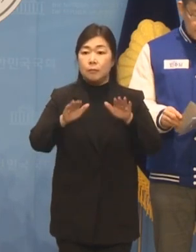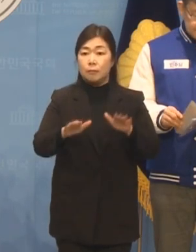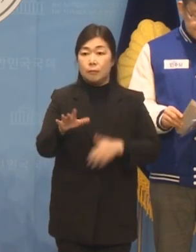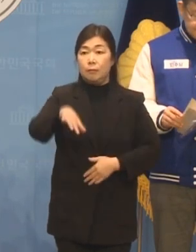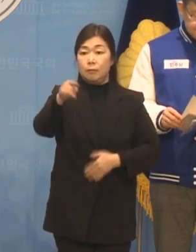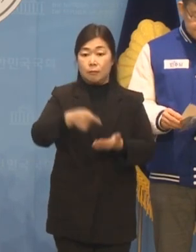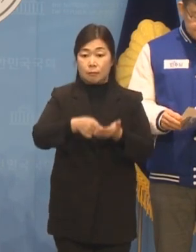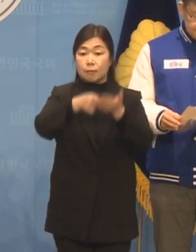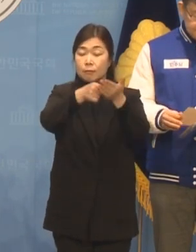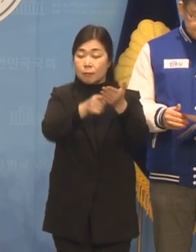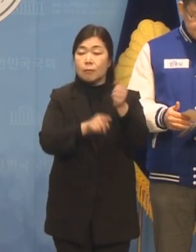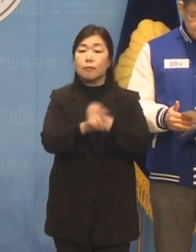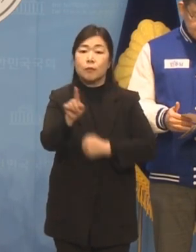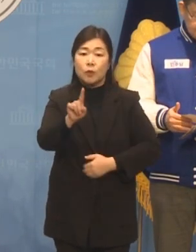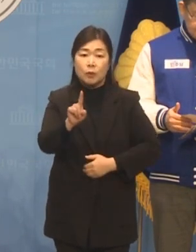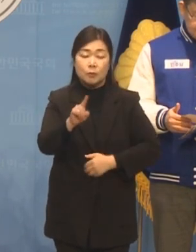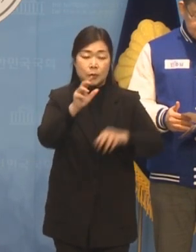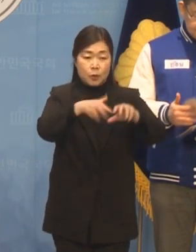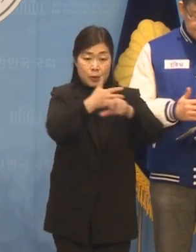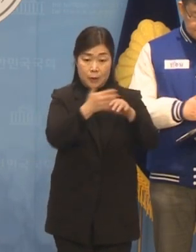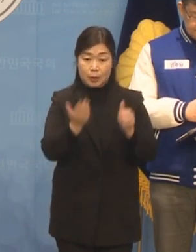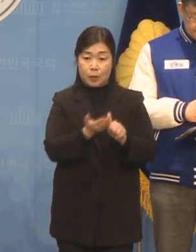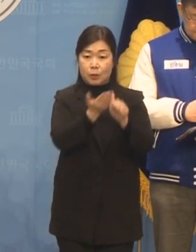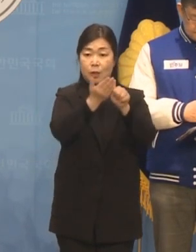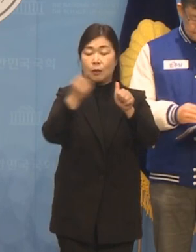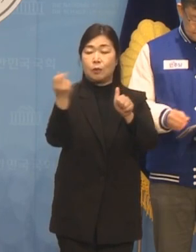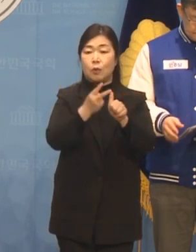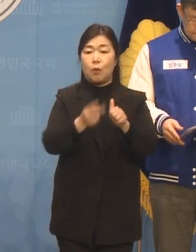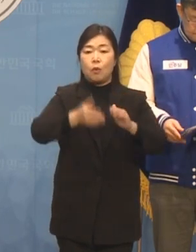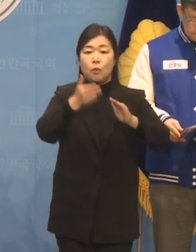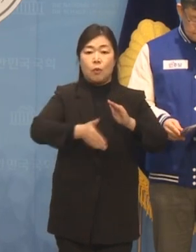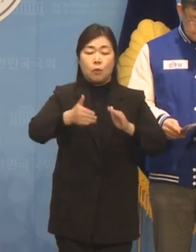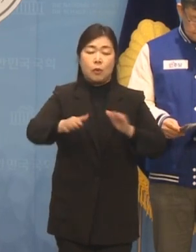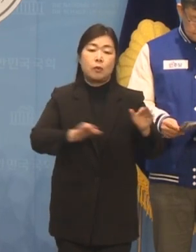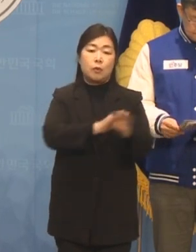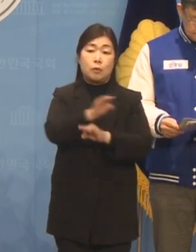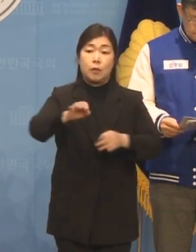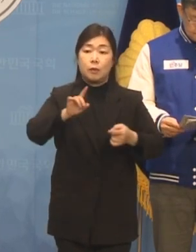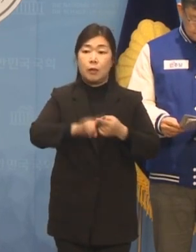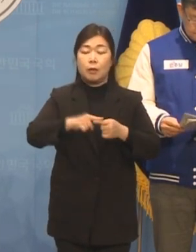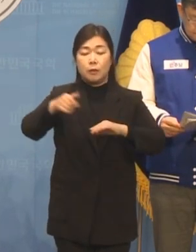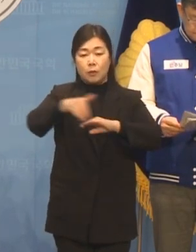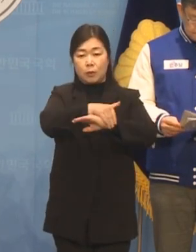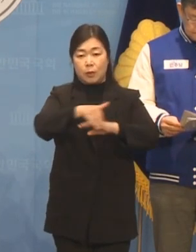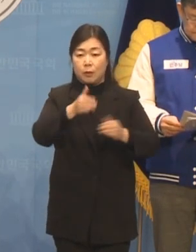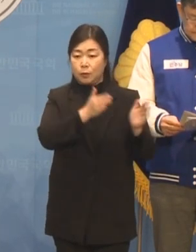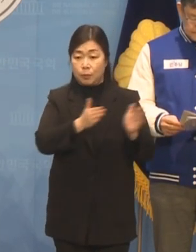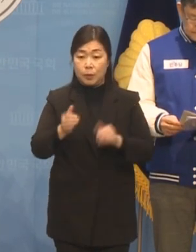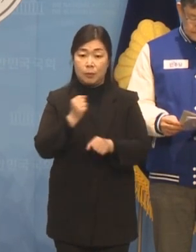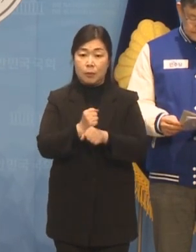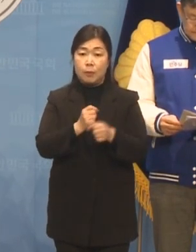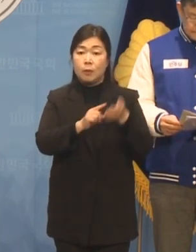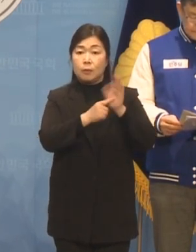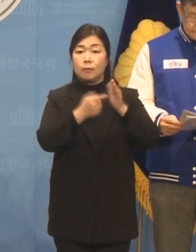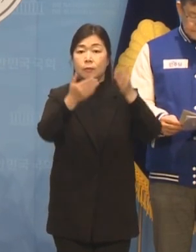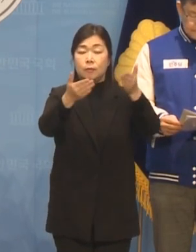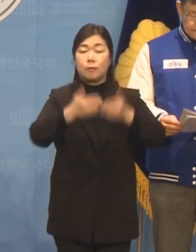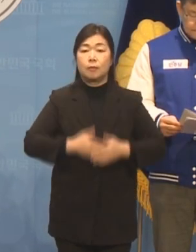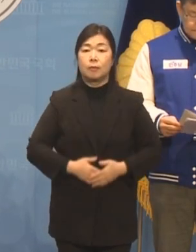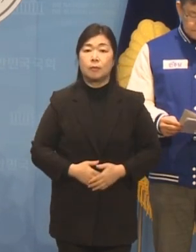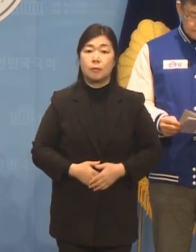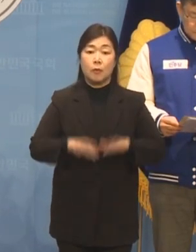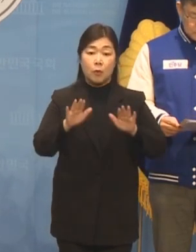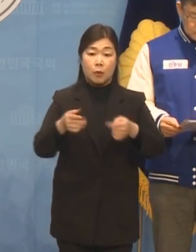첫 제안으로는 혁신성장과 공정경제 관련한 정책 제안을 준비하였습니다.